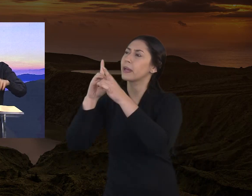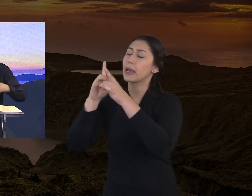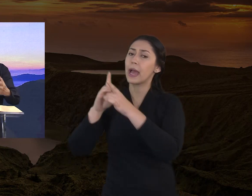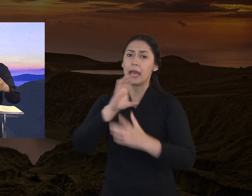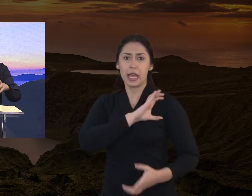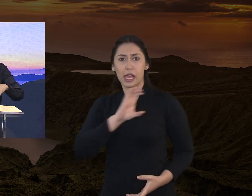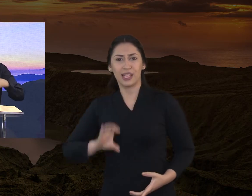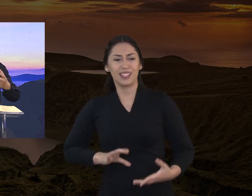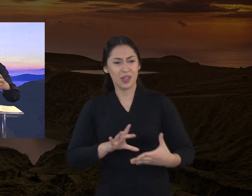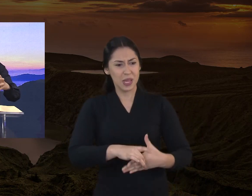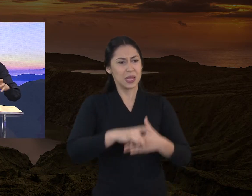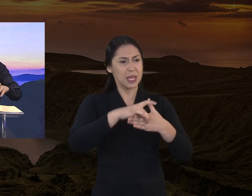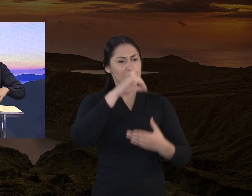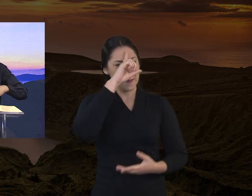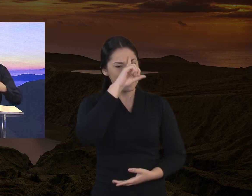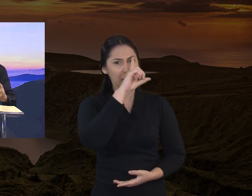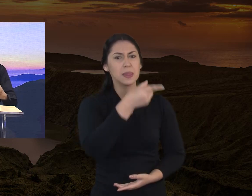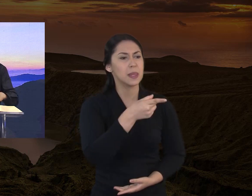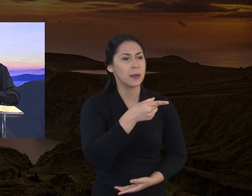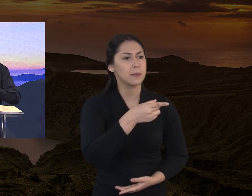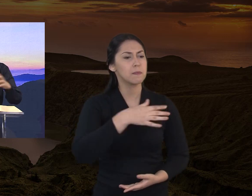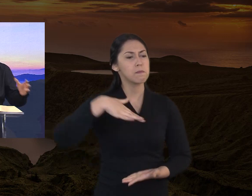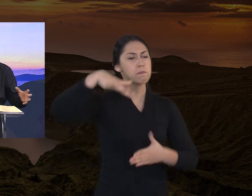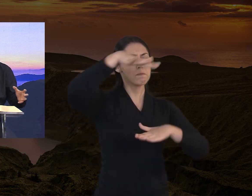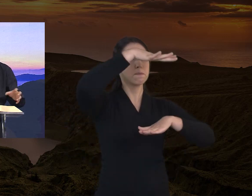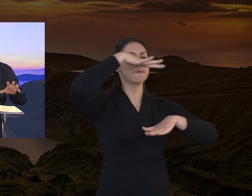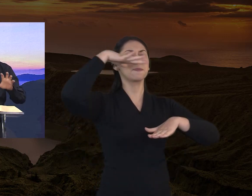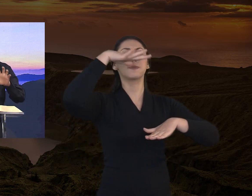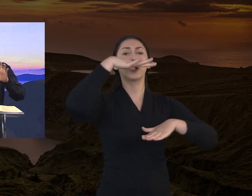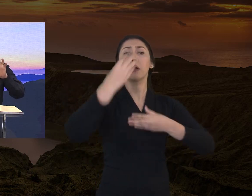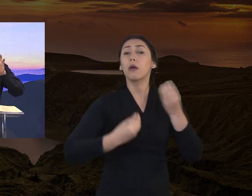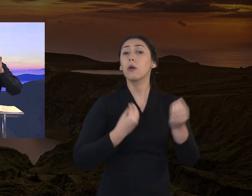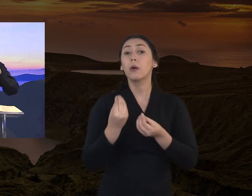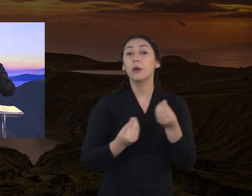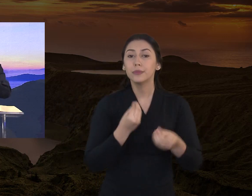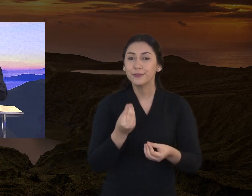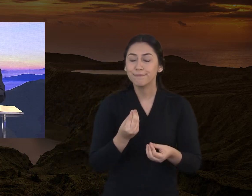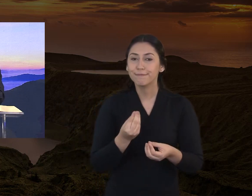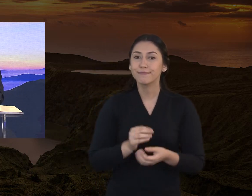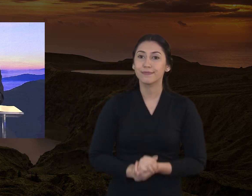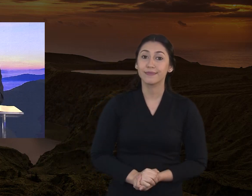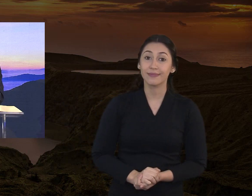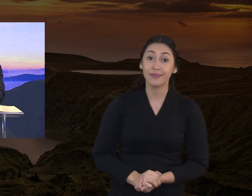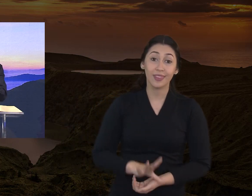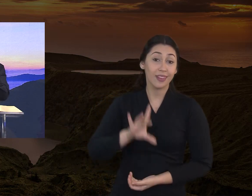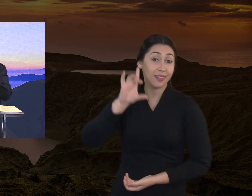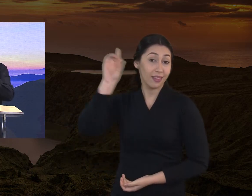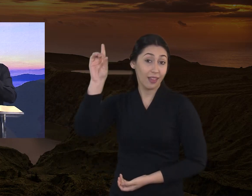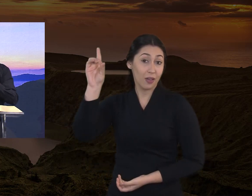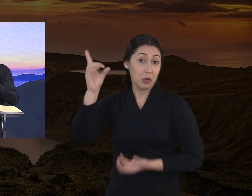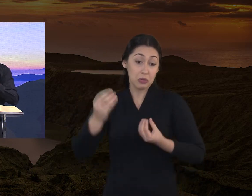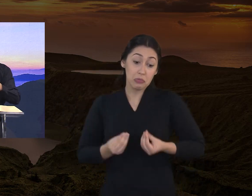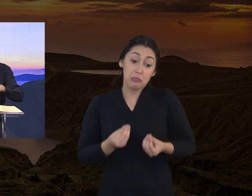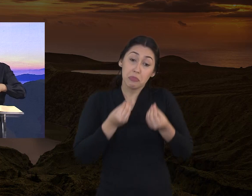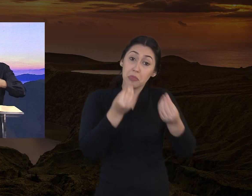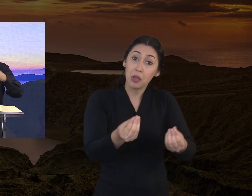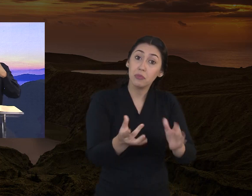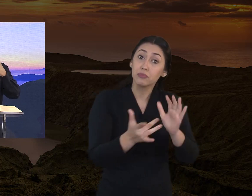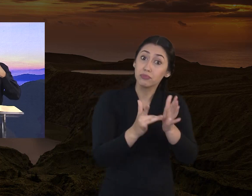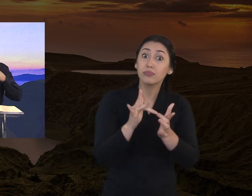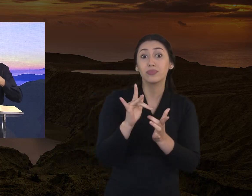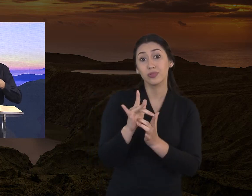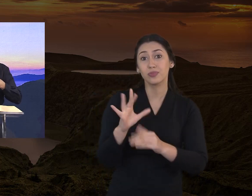ser o líder, ser o cabeça, ter a primazia sobre todas as coisas, ele então deu Cristo para a igreja. Então